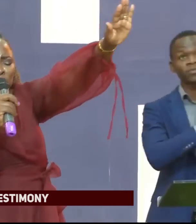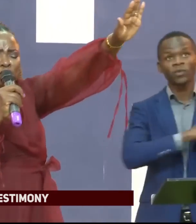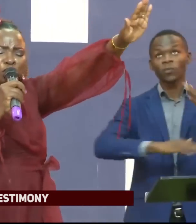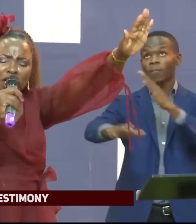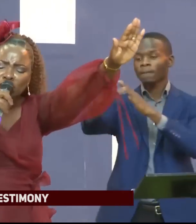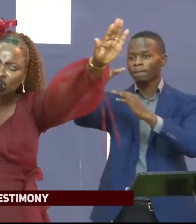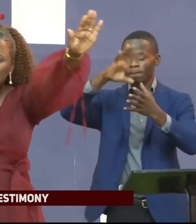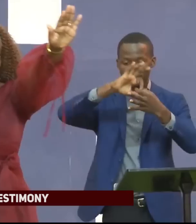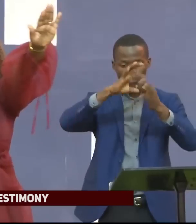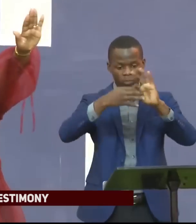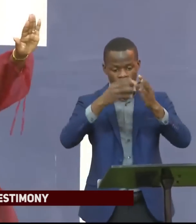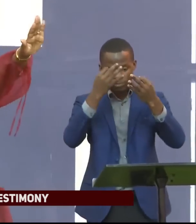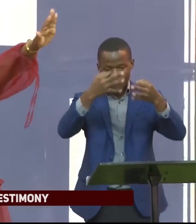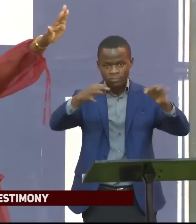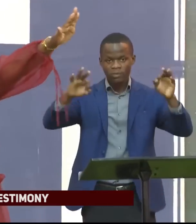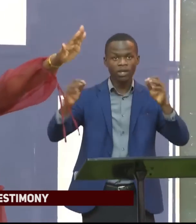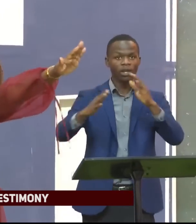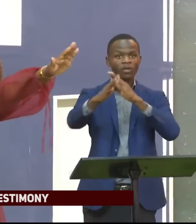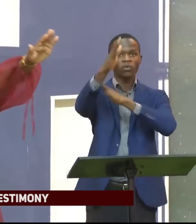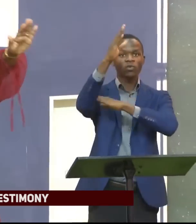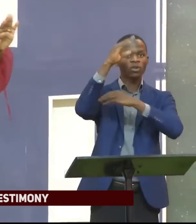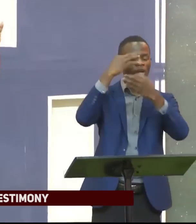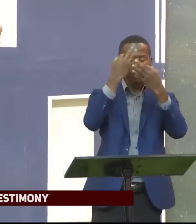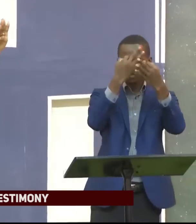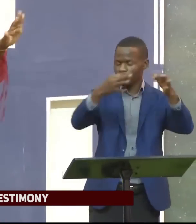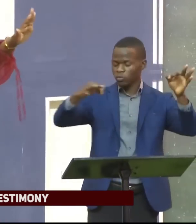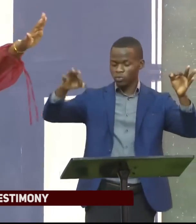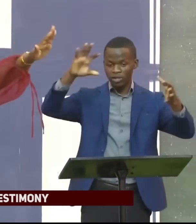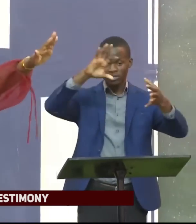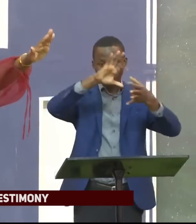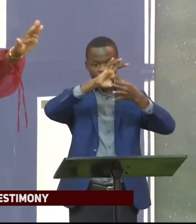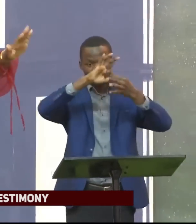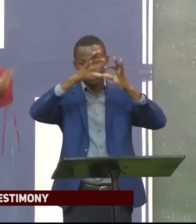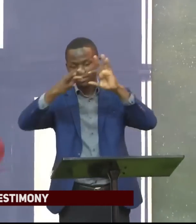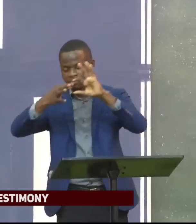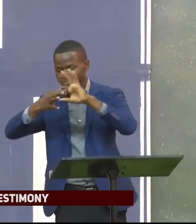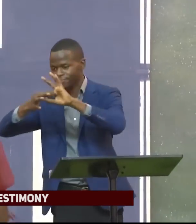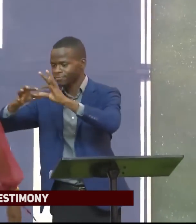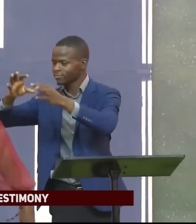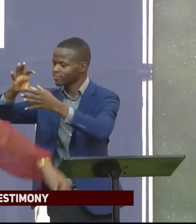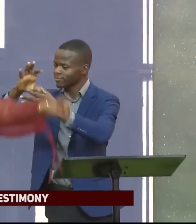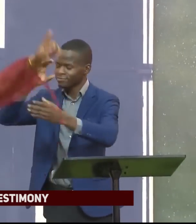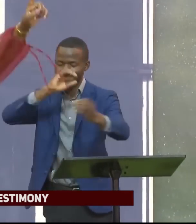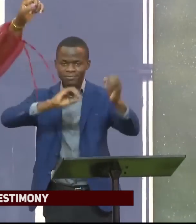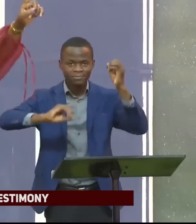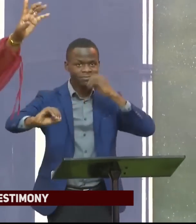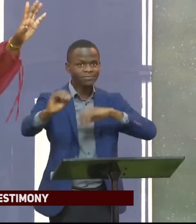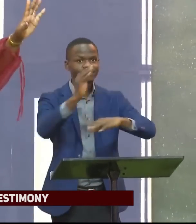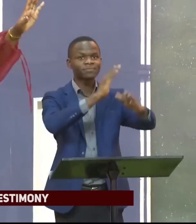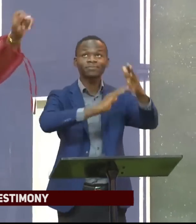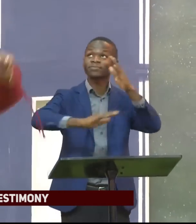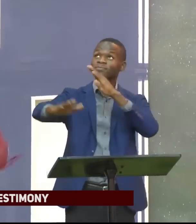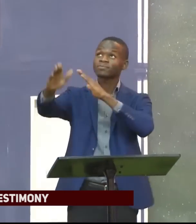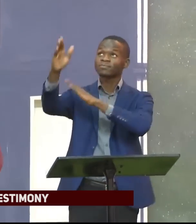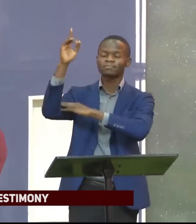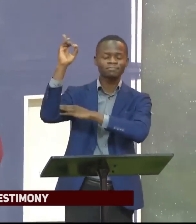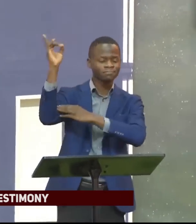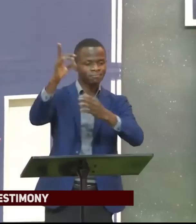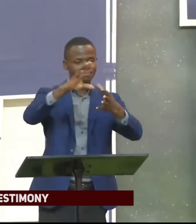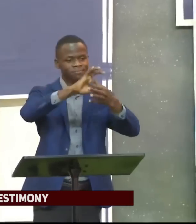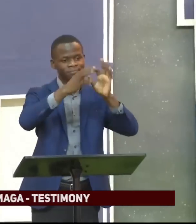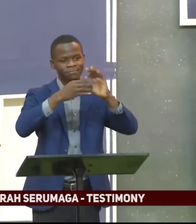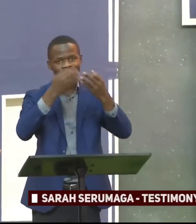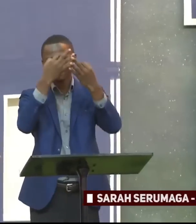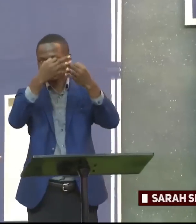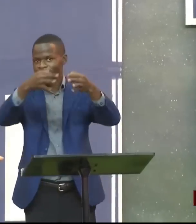Katonda kutule njegere Katonda kutule njegere Ai Katonda kutule